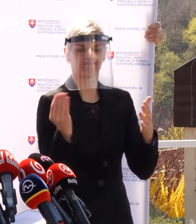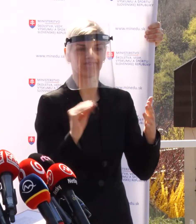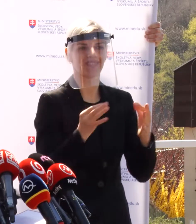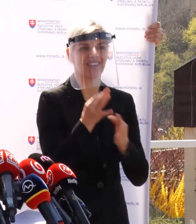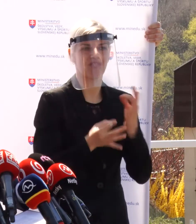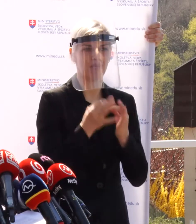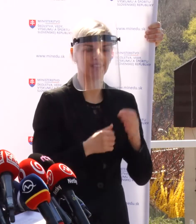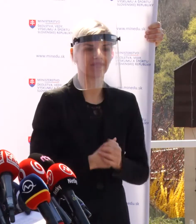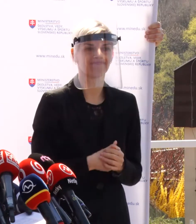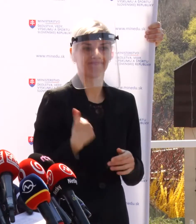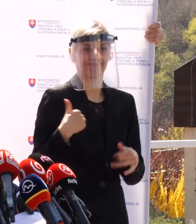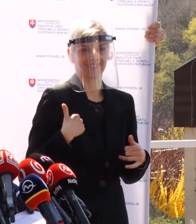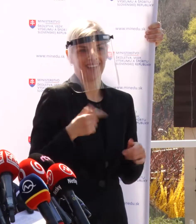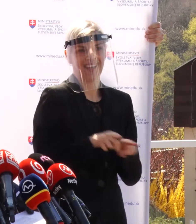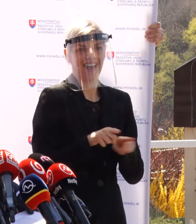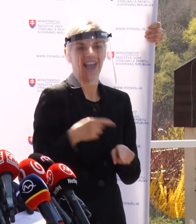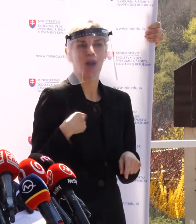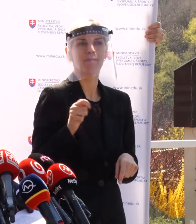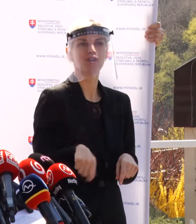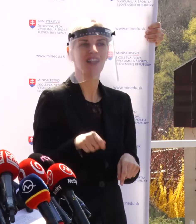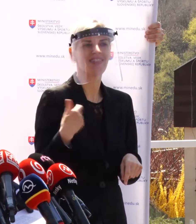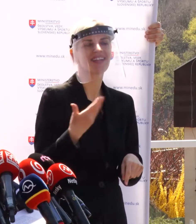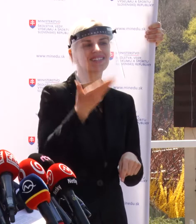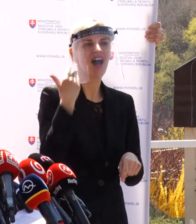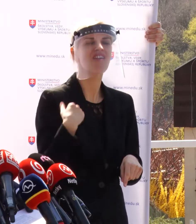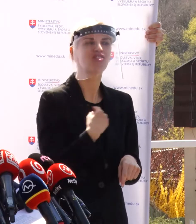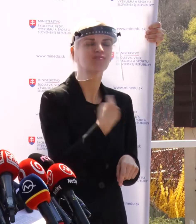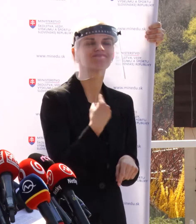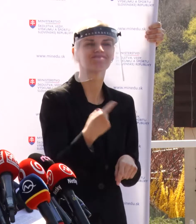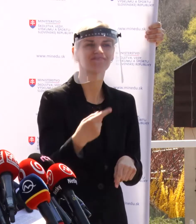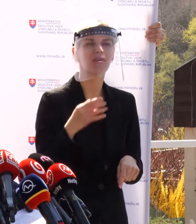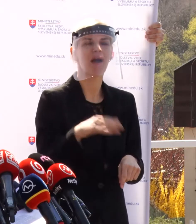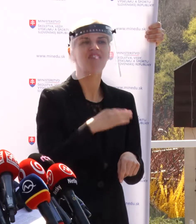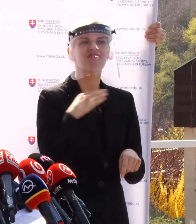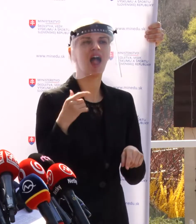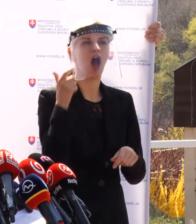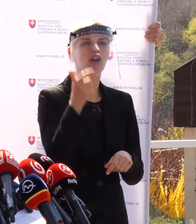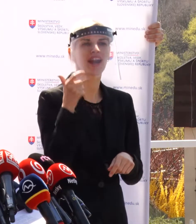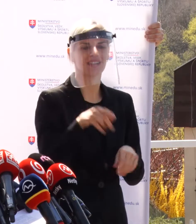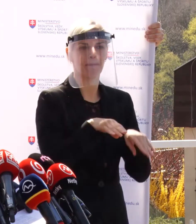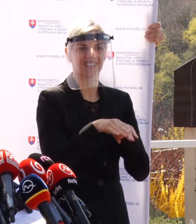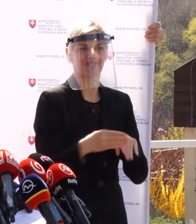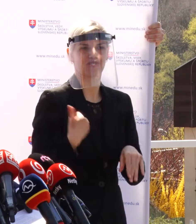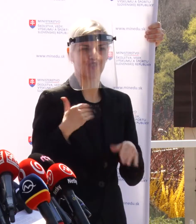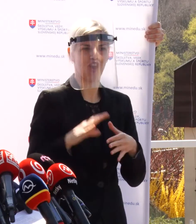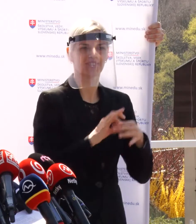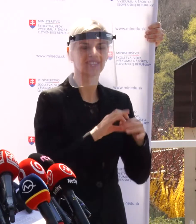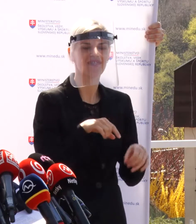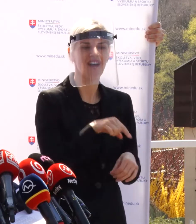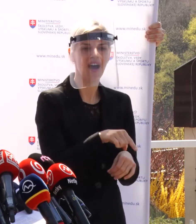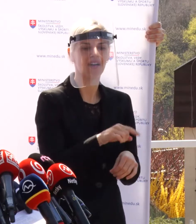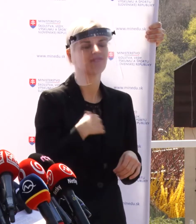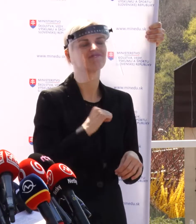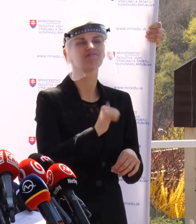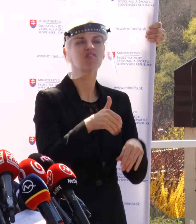poslanec som opakovane hovoril, že máme veľmi veľa organizácií pod ministerstvom školstva a že tieto organizácie v prvom